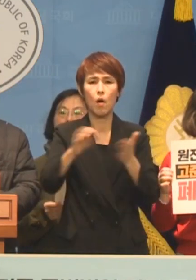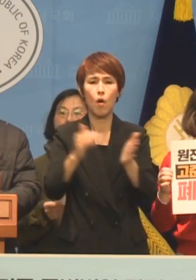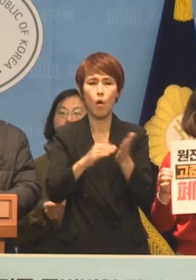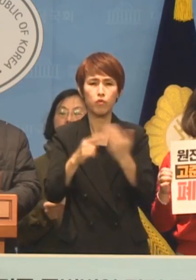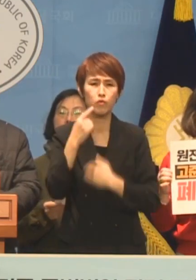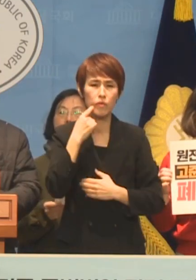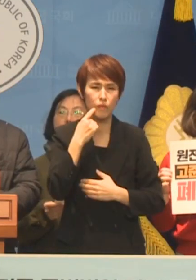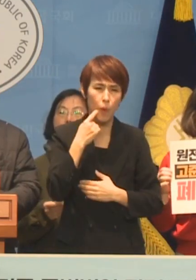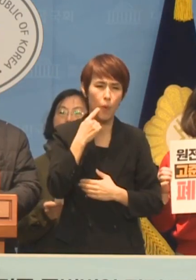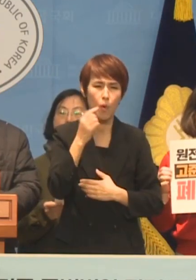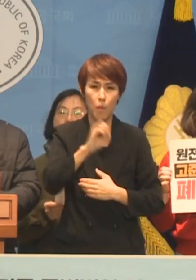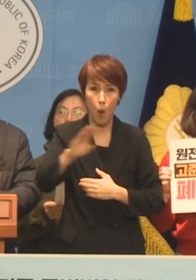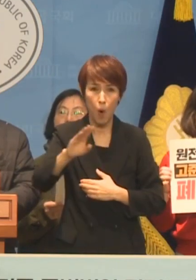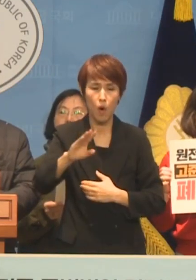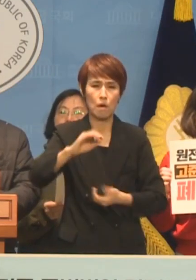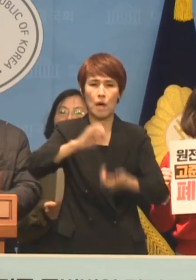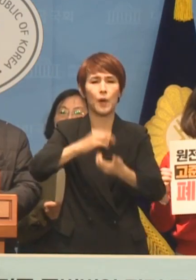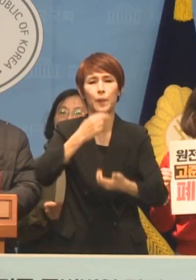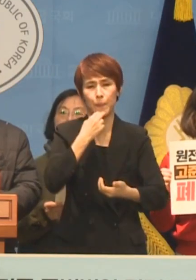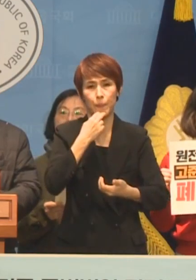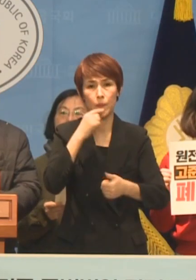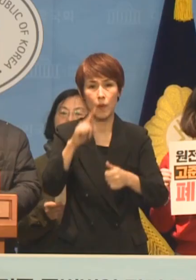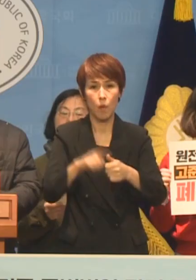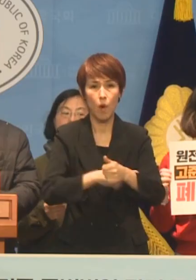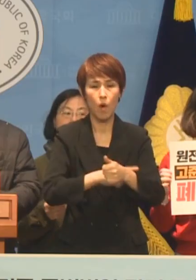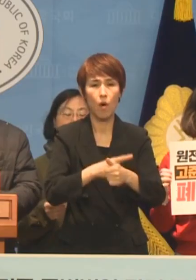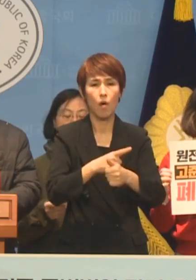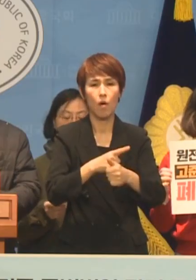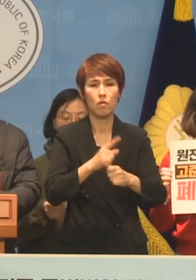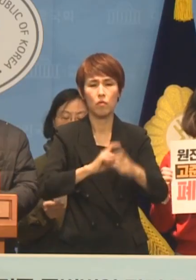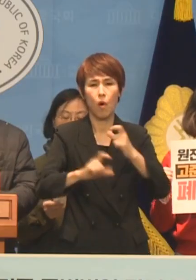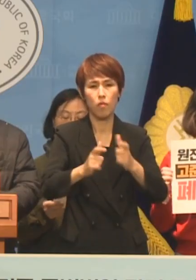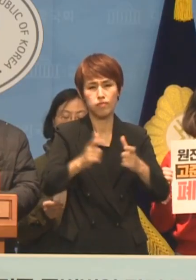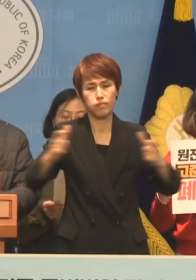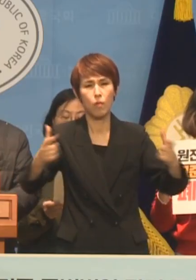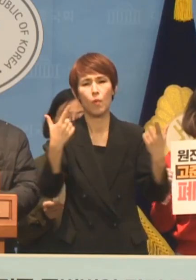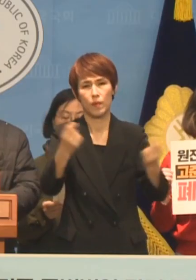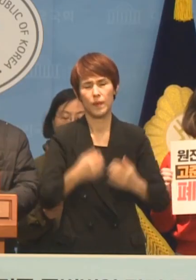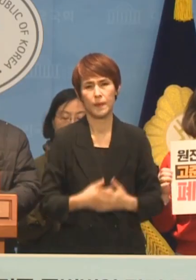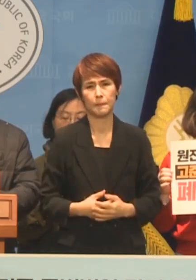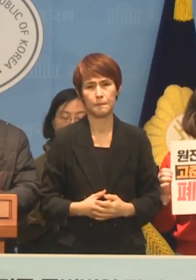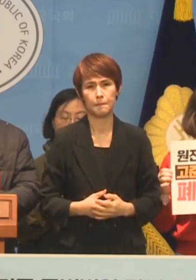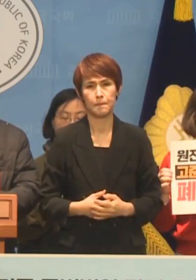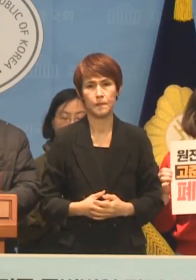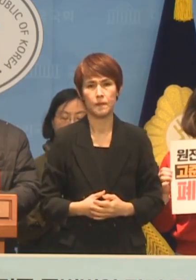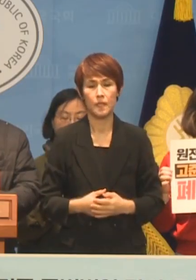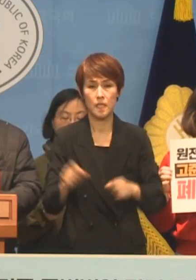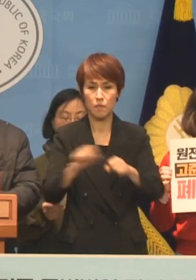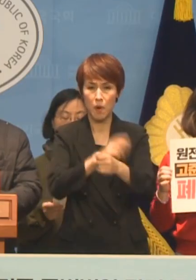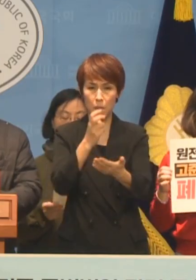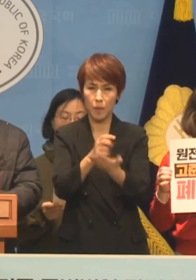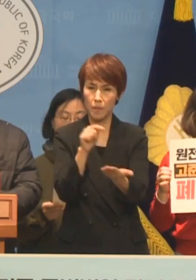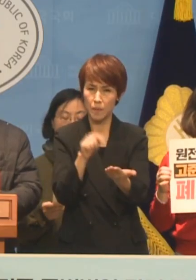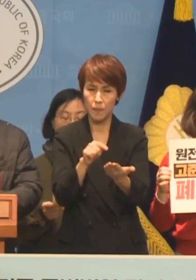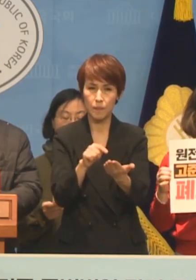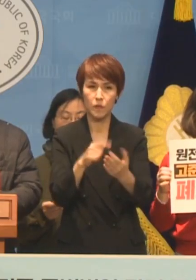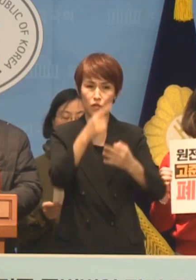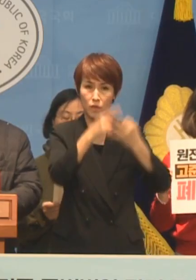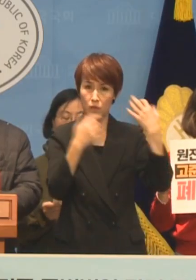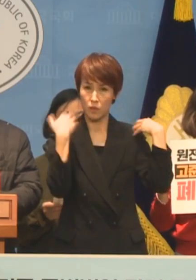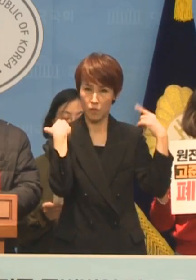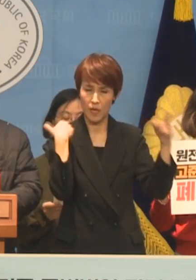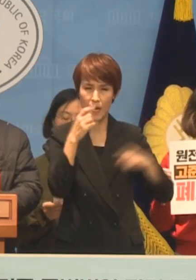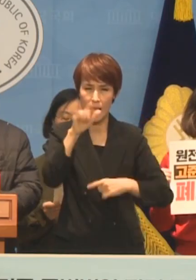핵연료를 엄격히 제한하지 않아 수명 연장에 길을 터주는 내용이기도 하다. 곧 고준위 특별법안은 윤석열